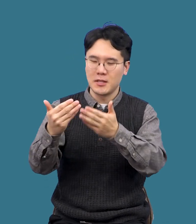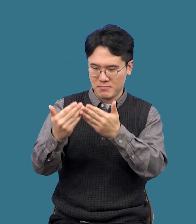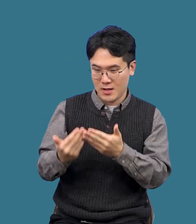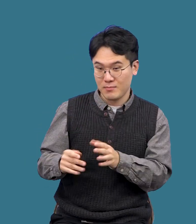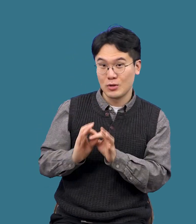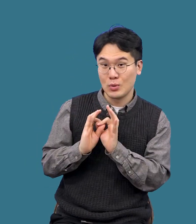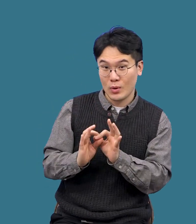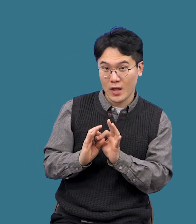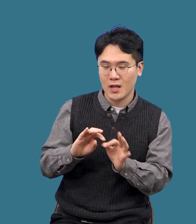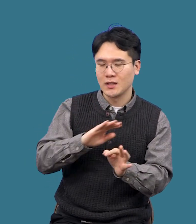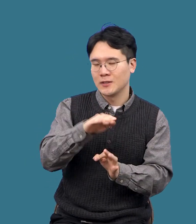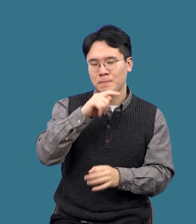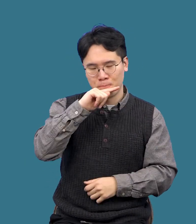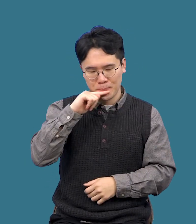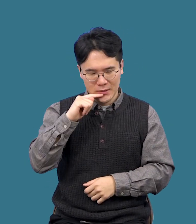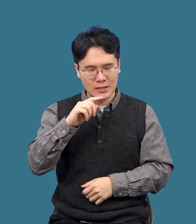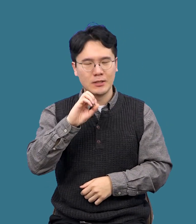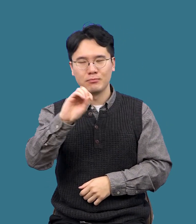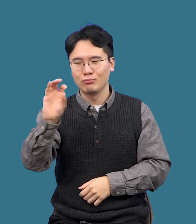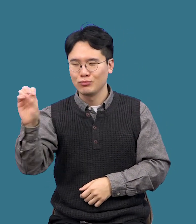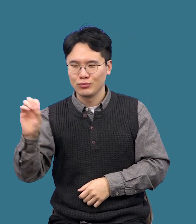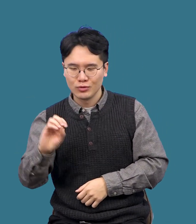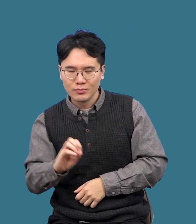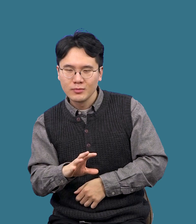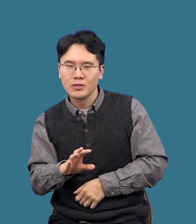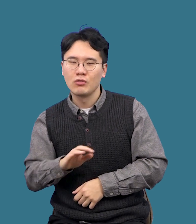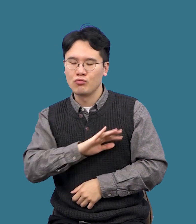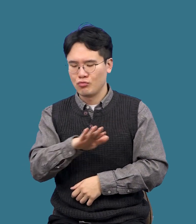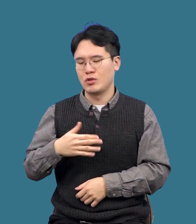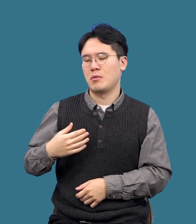그 피로 뿌림을 받고 구원을 받았단 말이죠.